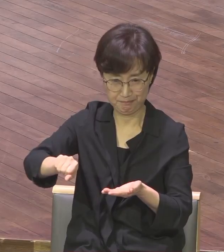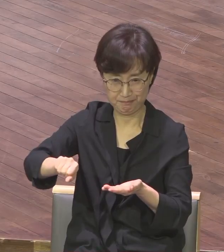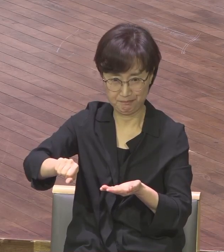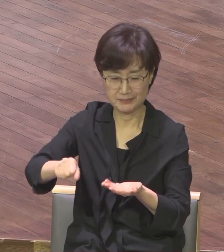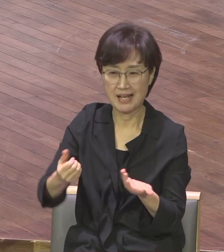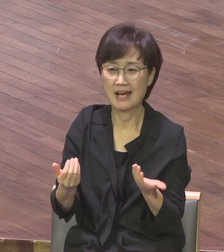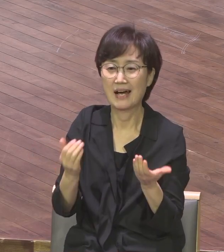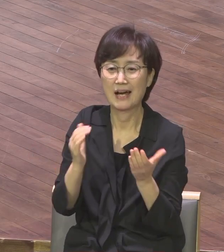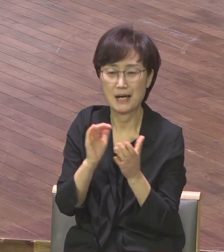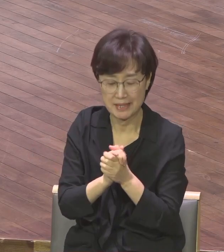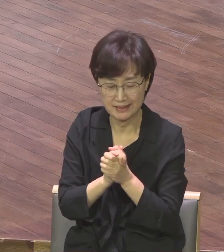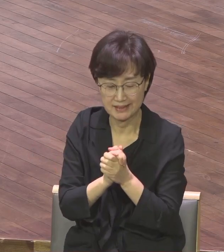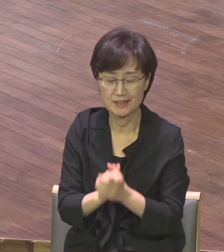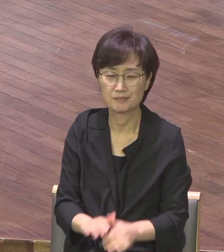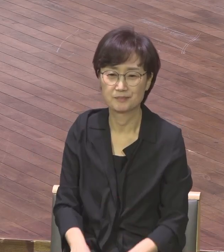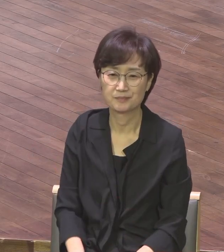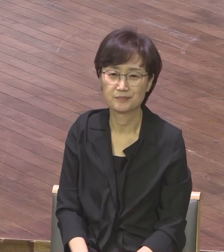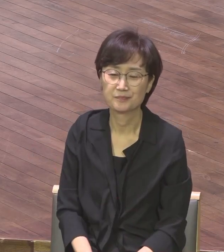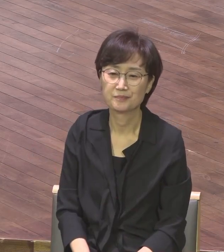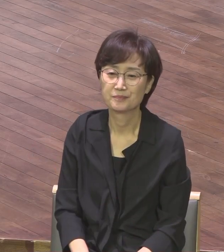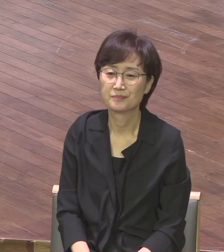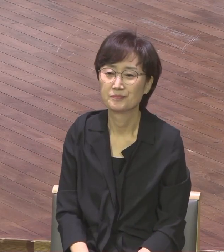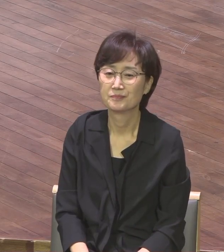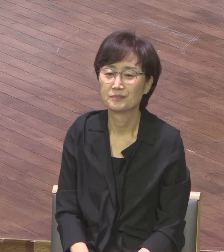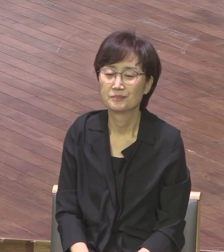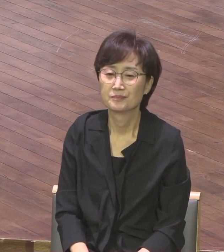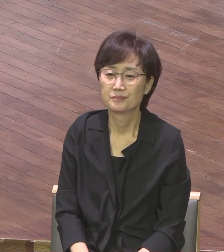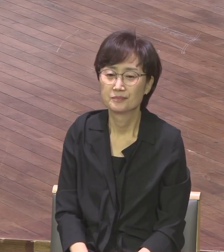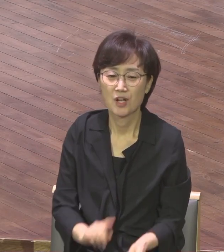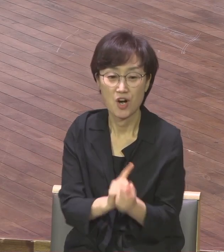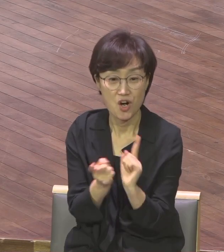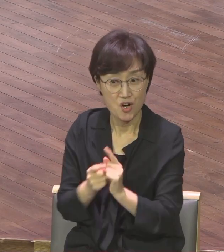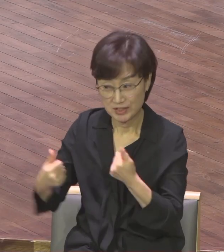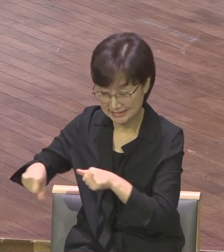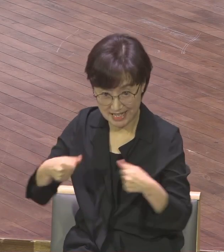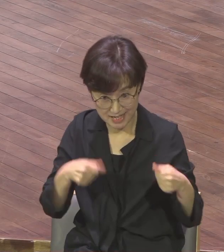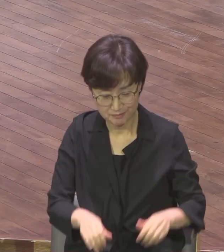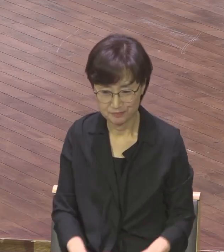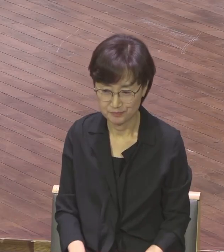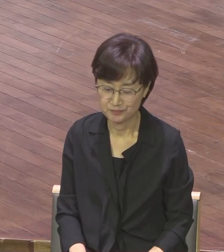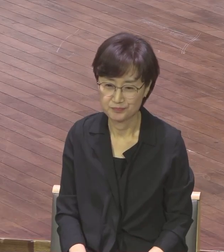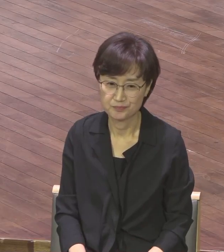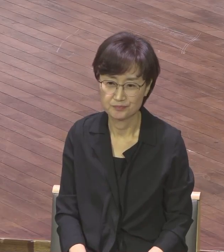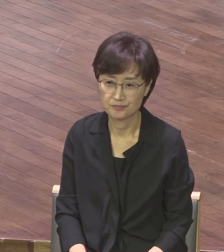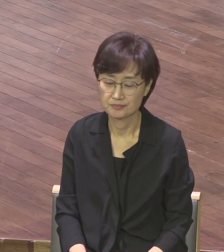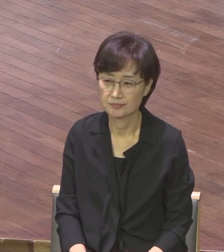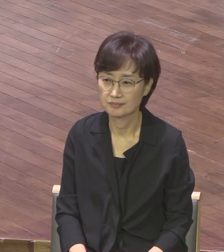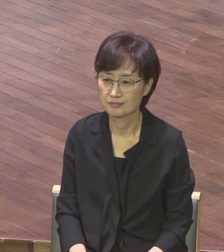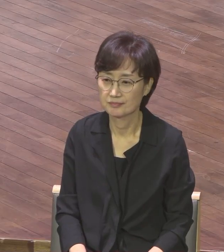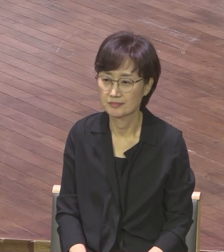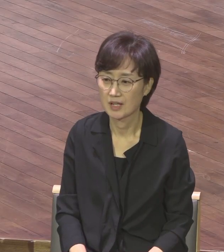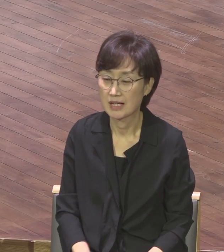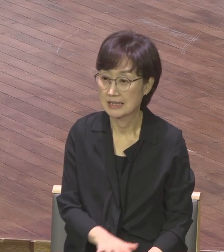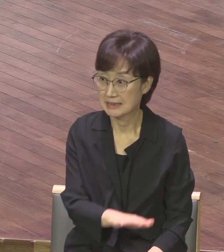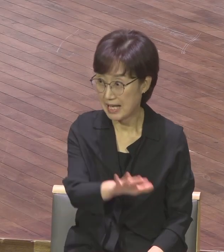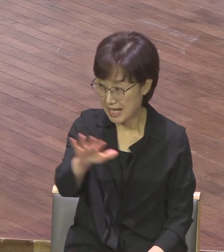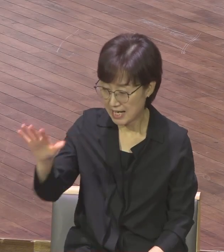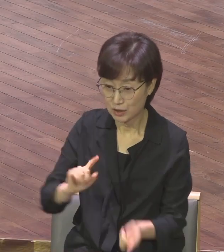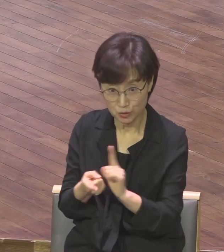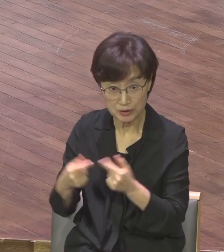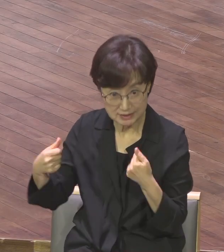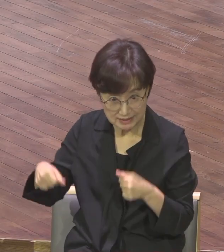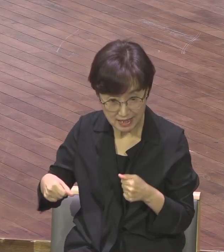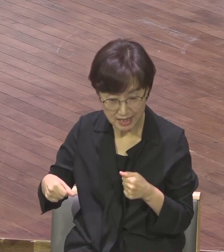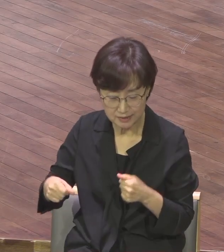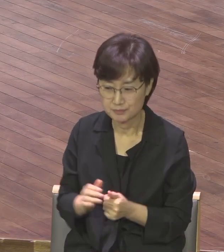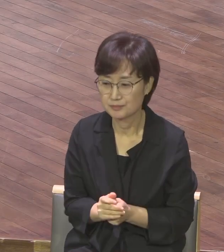하나님의 아들이십니다. 아멘. 우리 서로 인사합시다. 우리 국내외 모든 지교회 서로